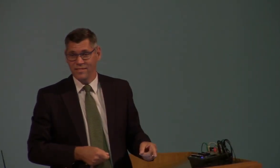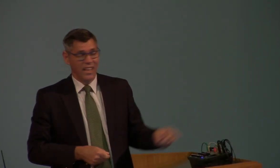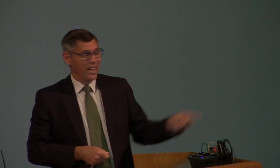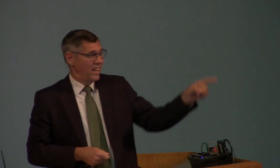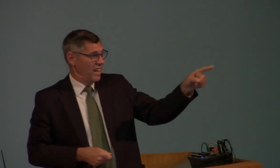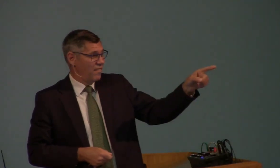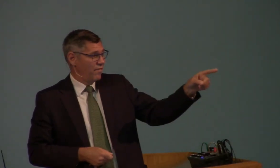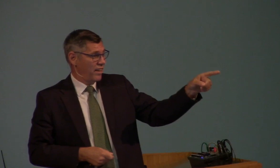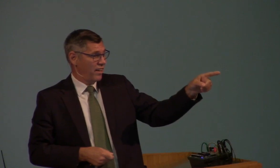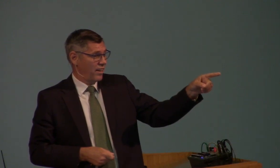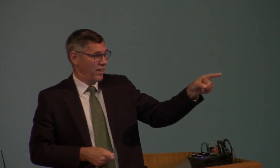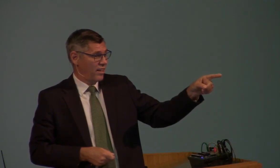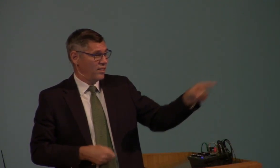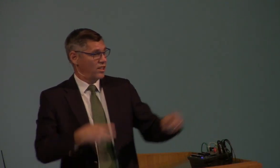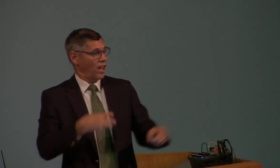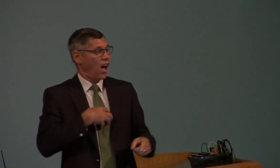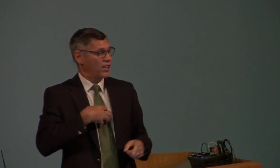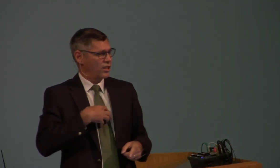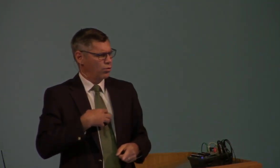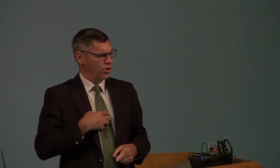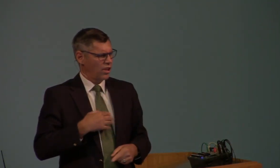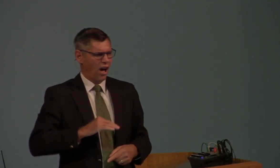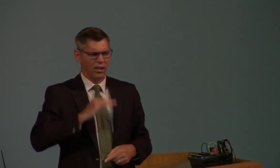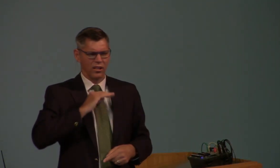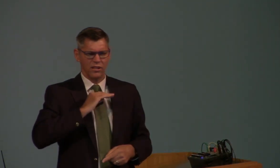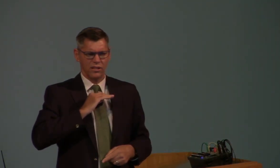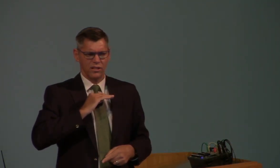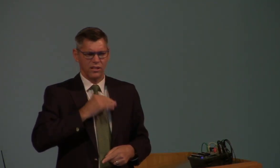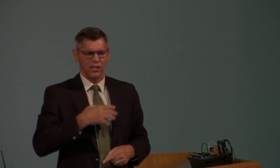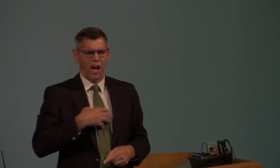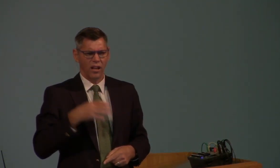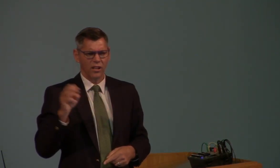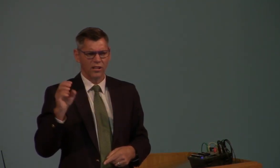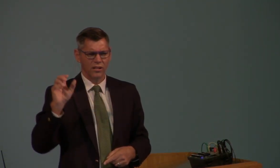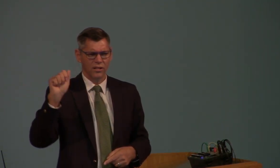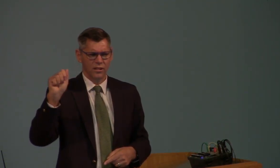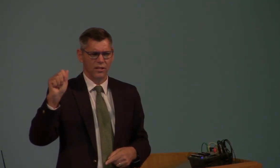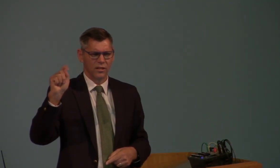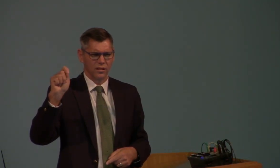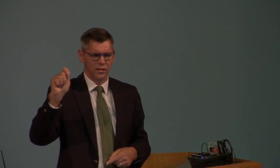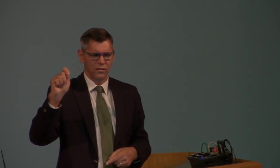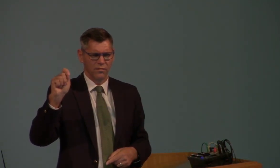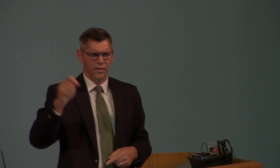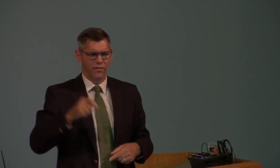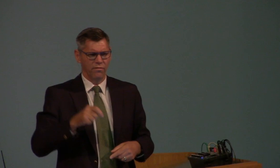en vir status. Hoe status? Status. Hoe